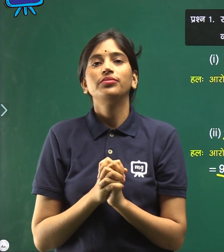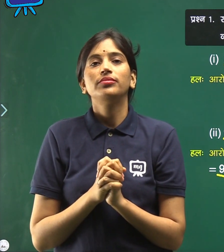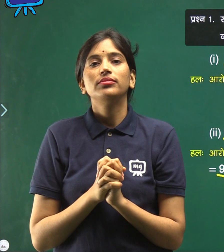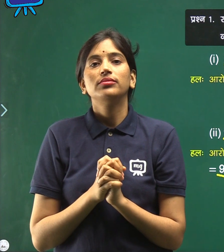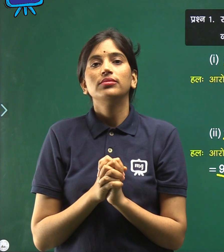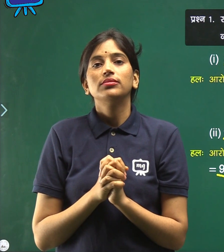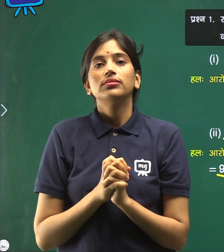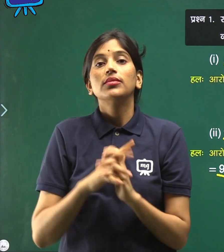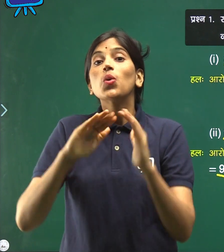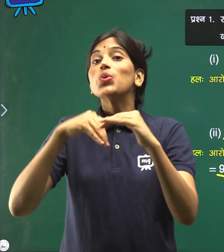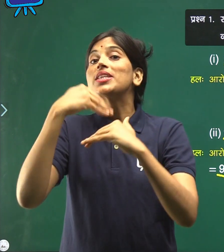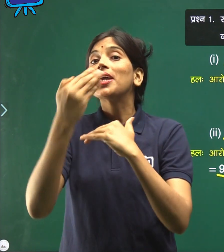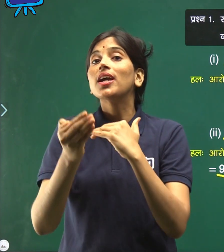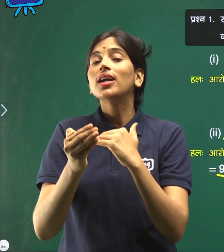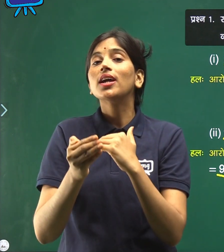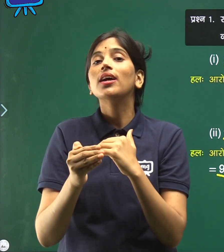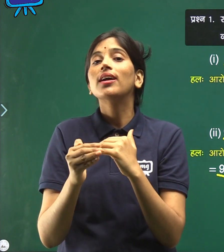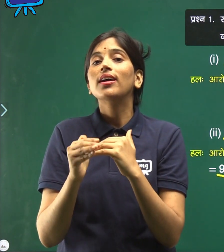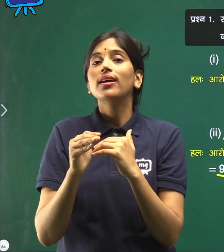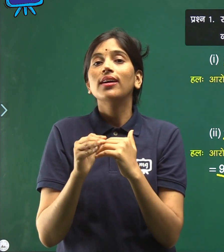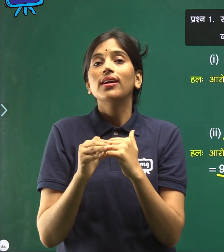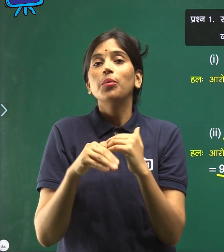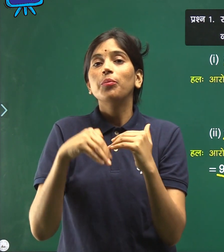25751। उसके बाद इससे बड़ी संख्या